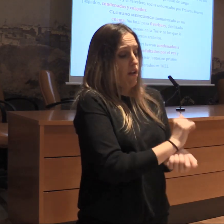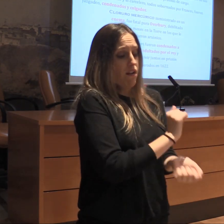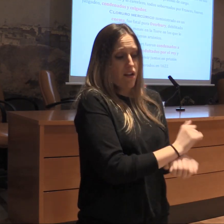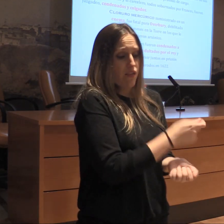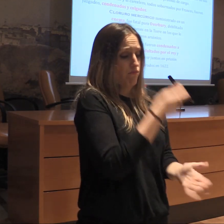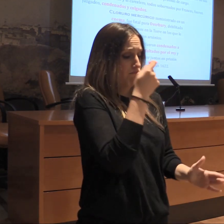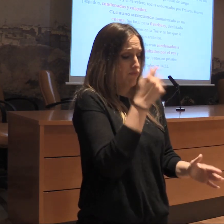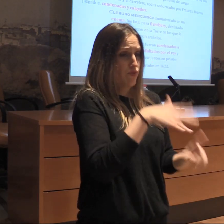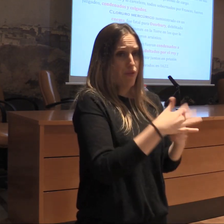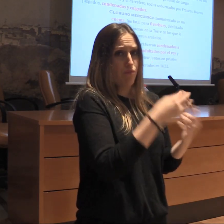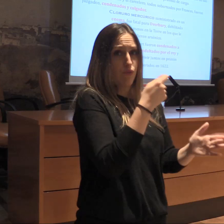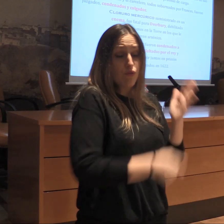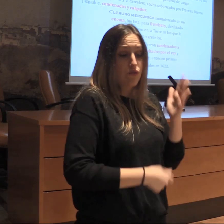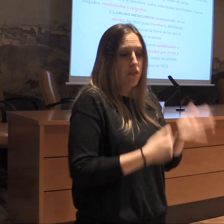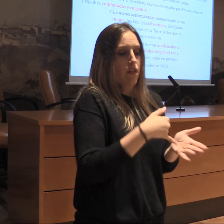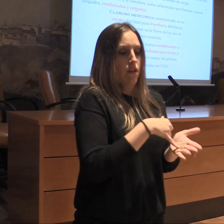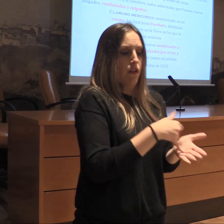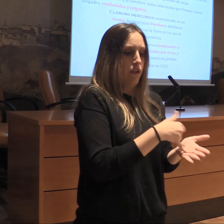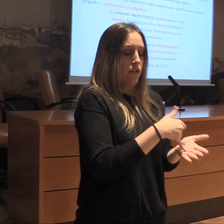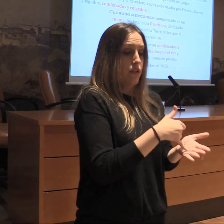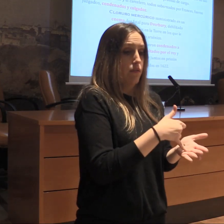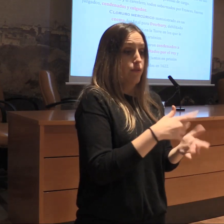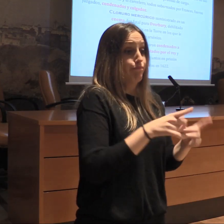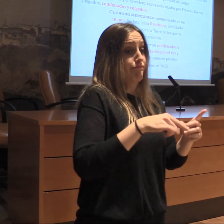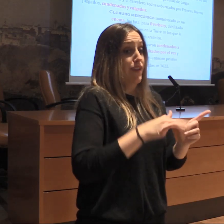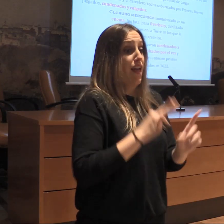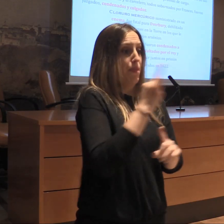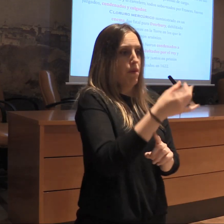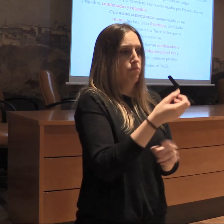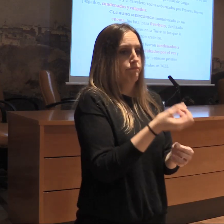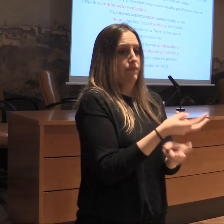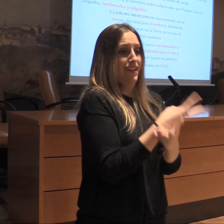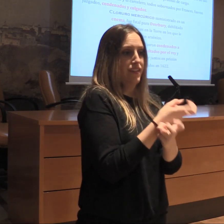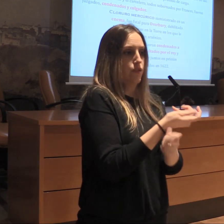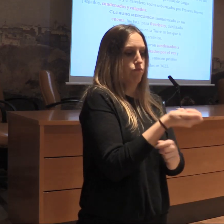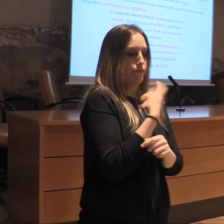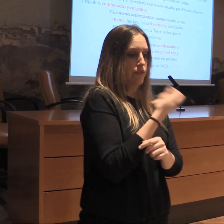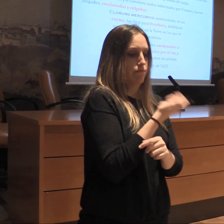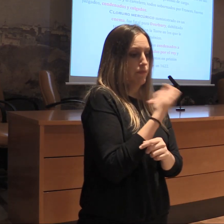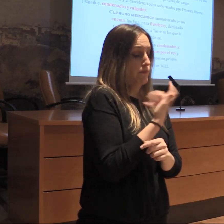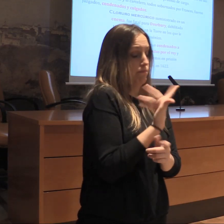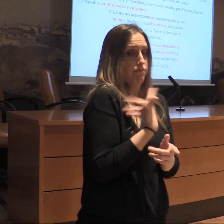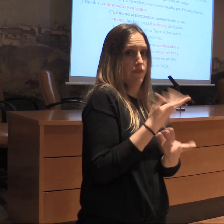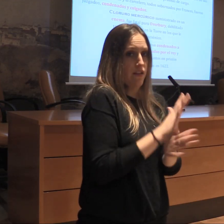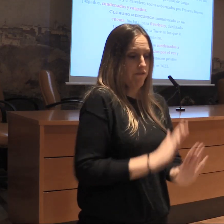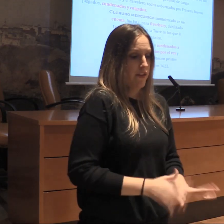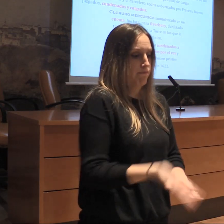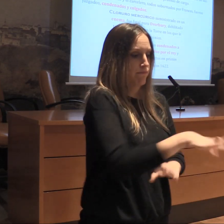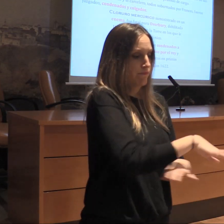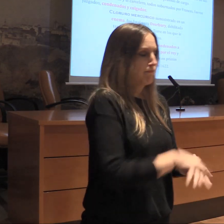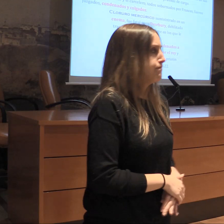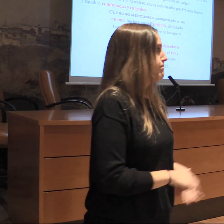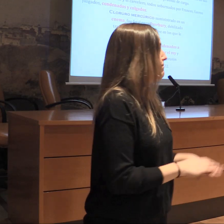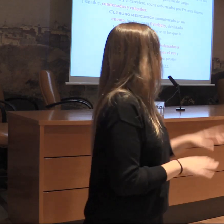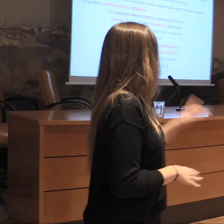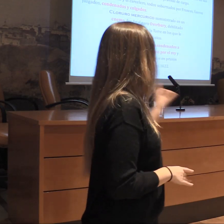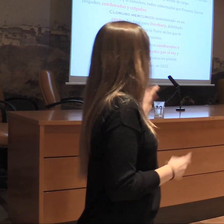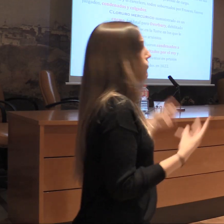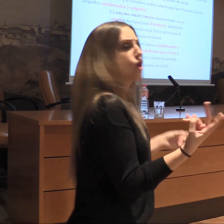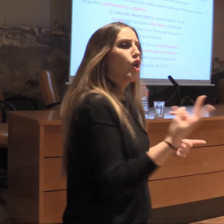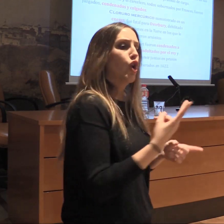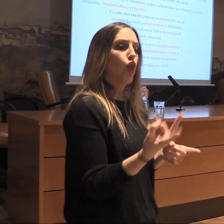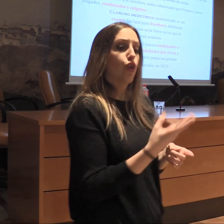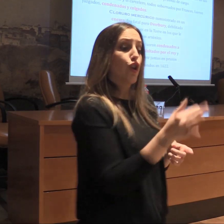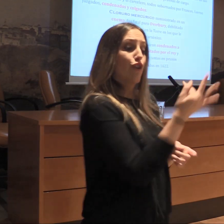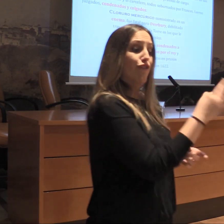cárcel y haber ingerido varias dosis de arsénico. Tanto Frances como Robert fueron condenados a muerte,